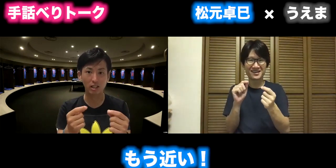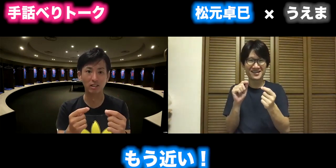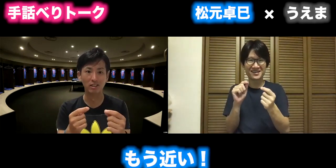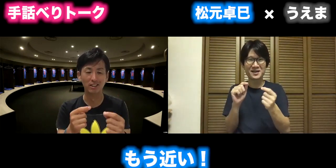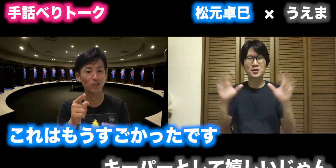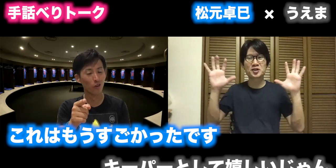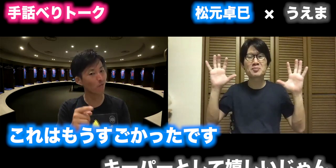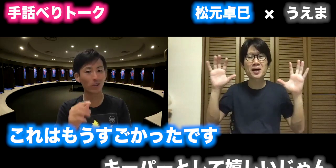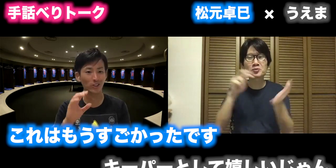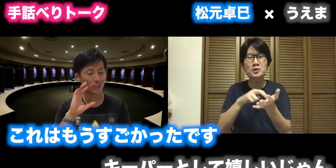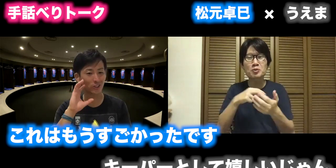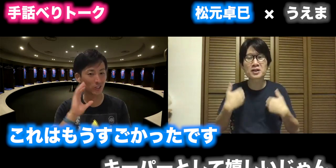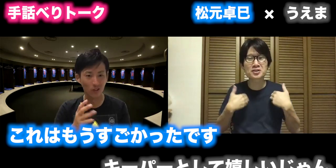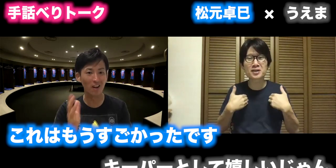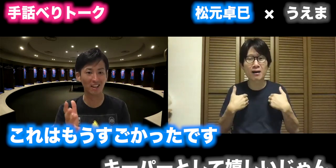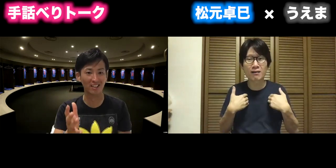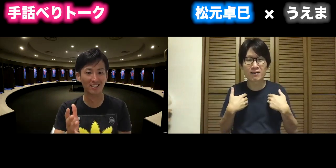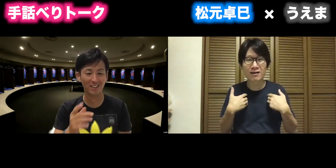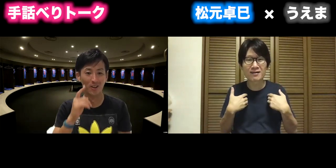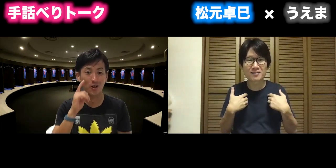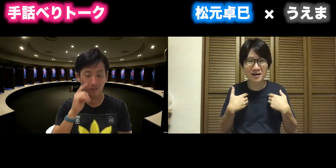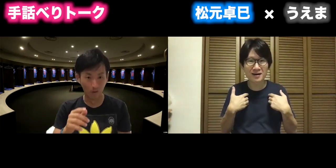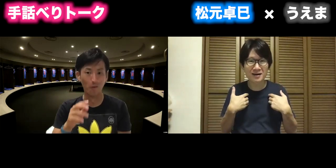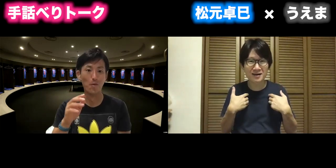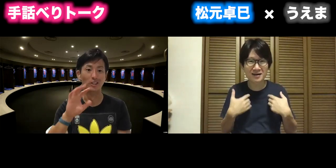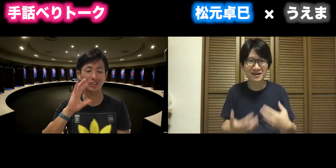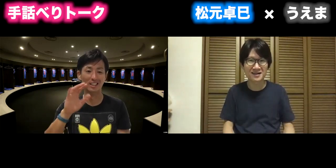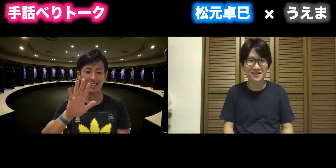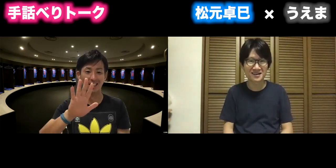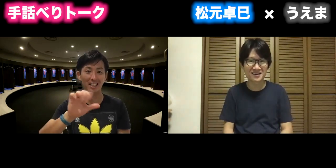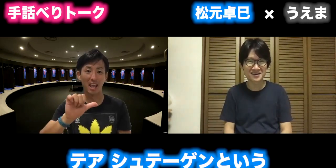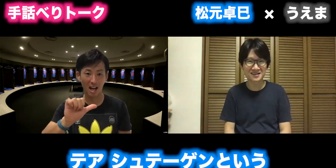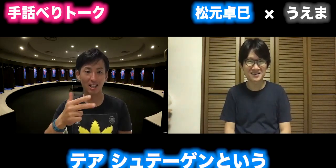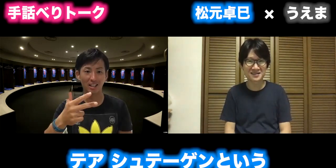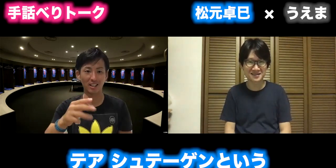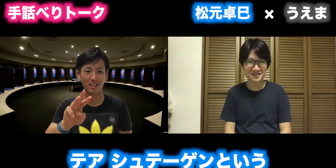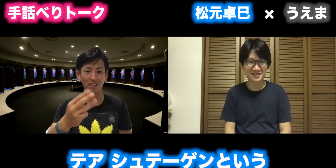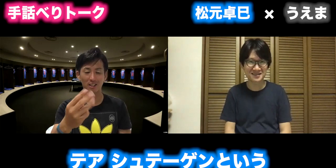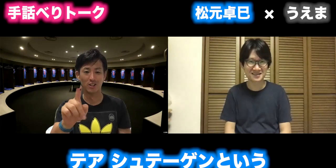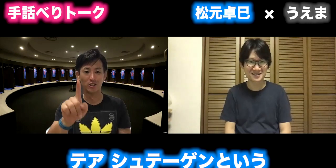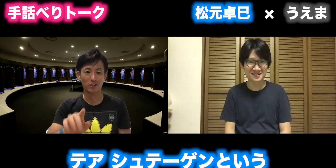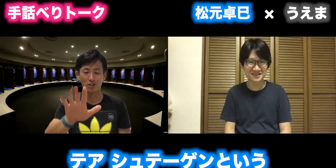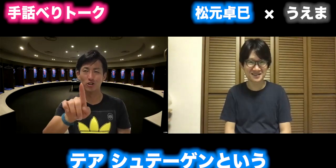帰りそれはもうやってくるとかってんまぁフェア